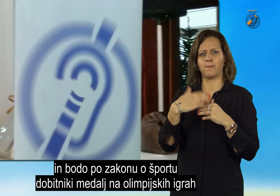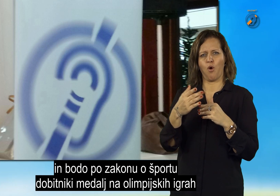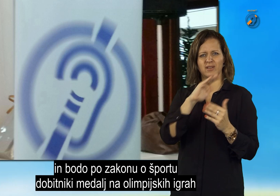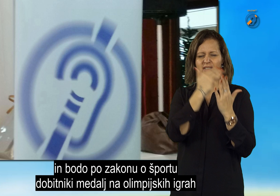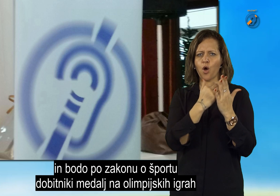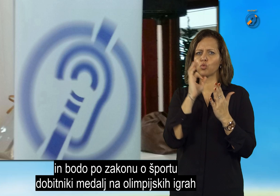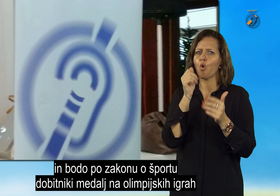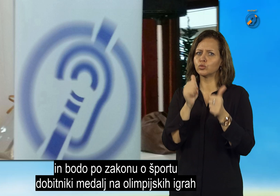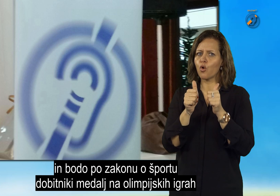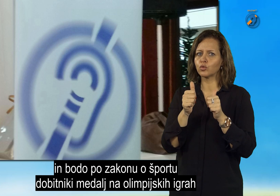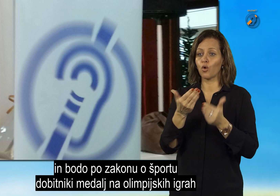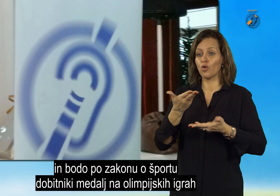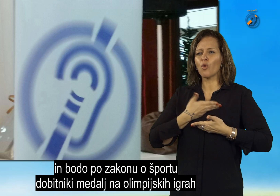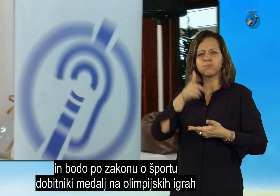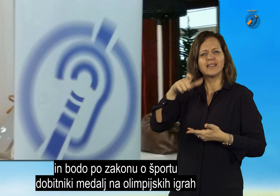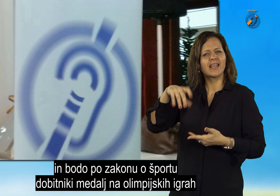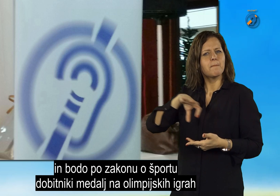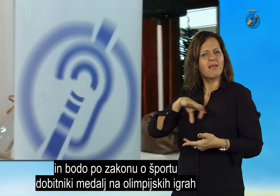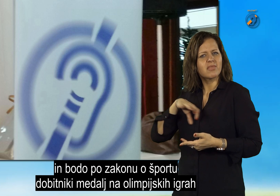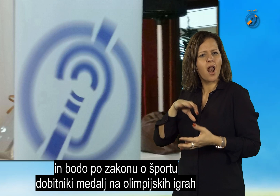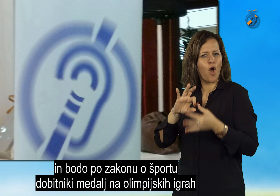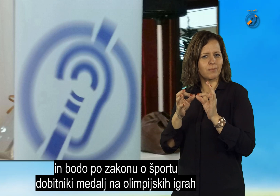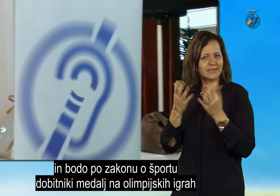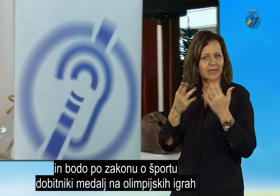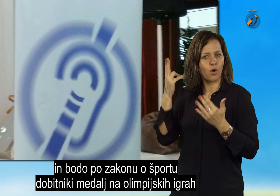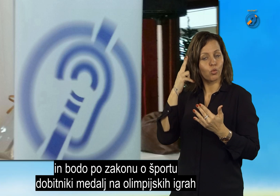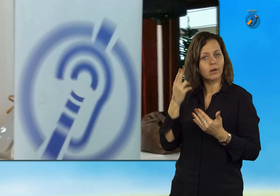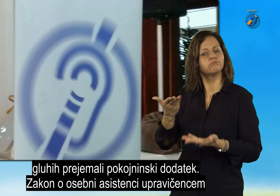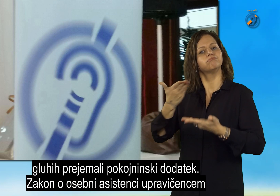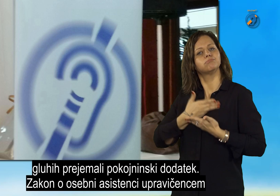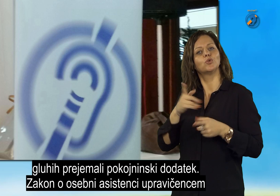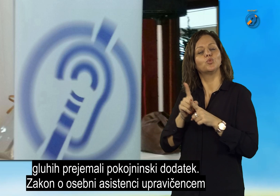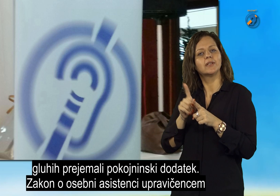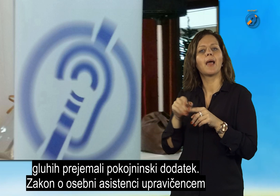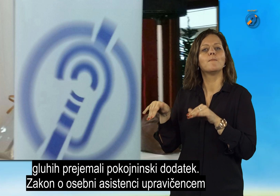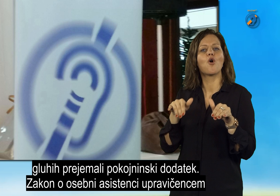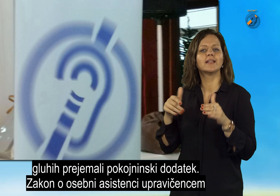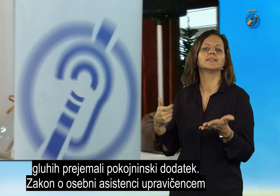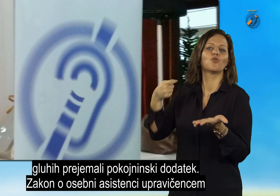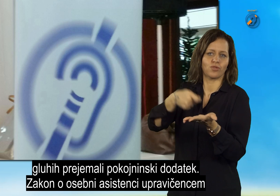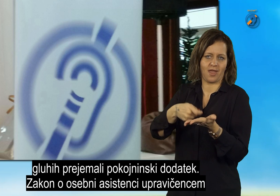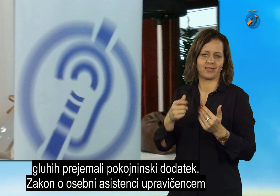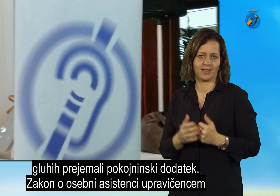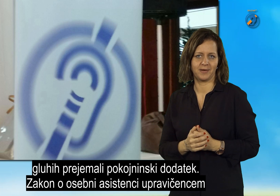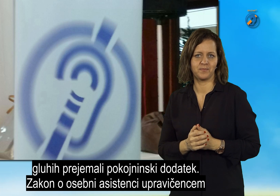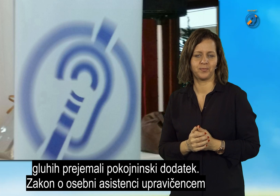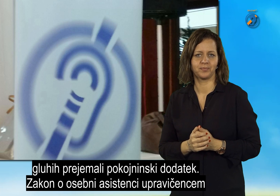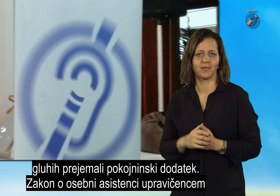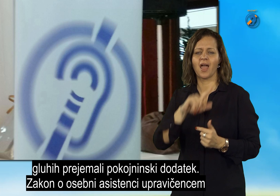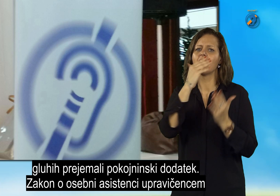pravice in bodo po zakonu o športu dobitniki medalj na olimpijskih igrah gluhih prejeli pokojninski